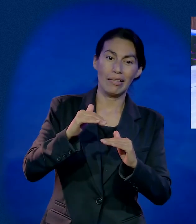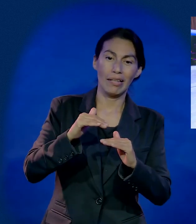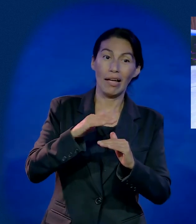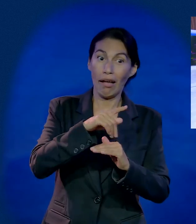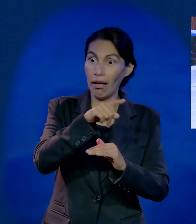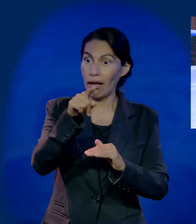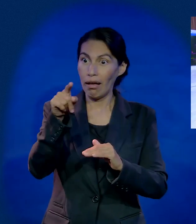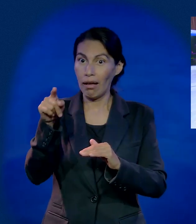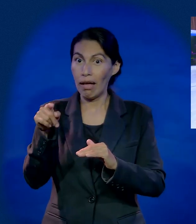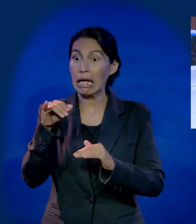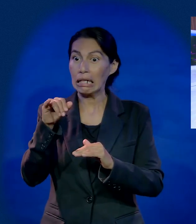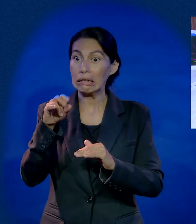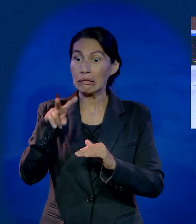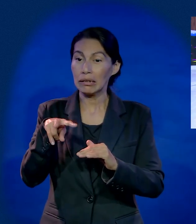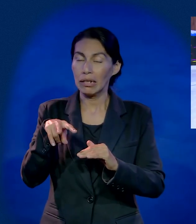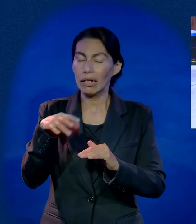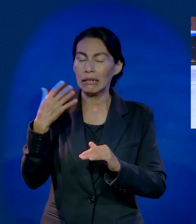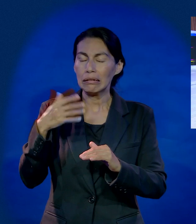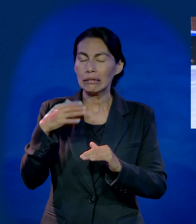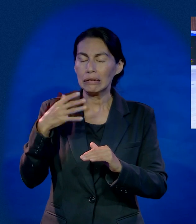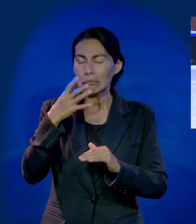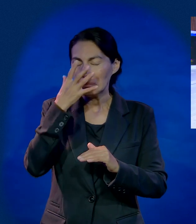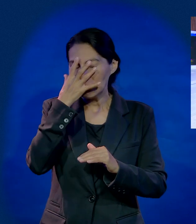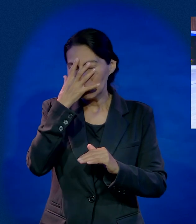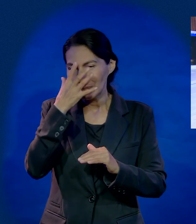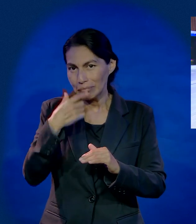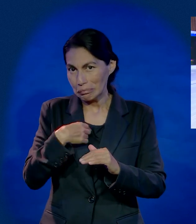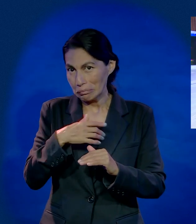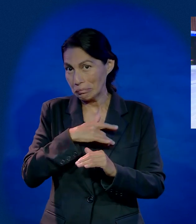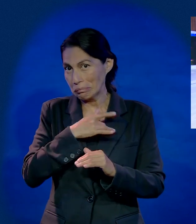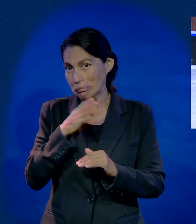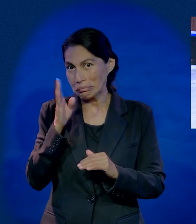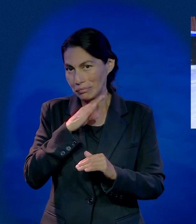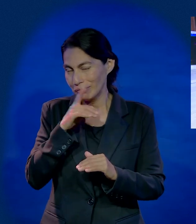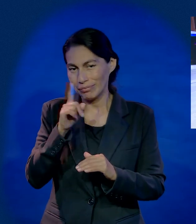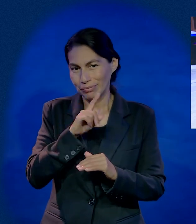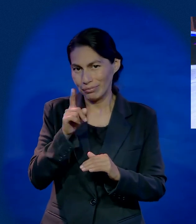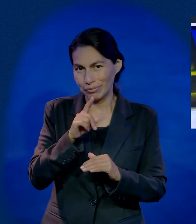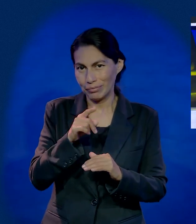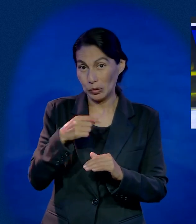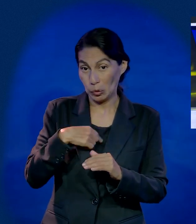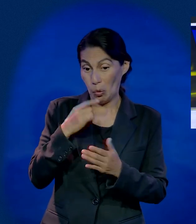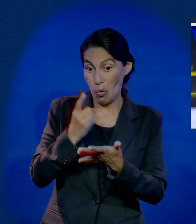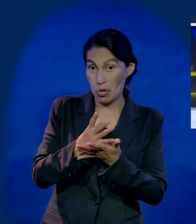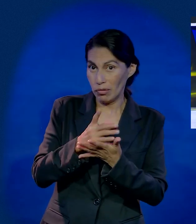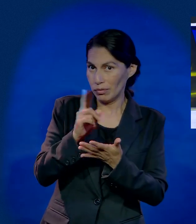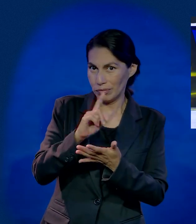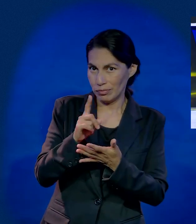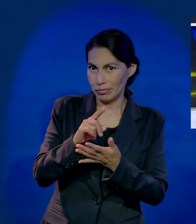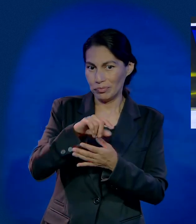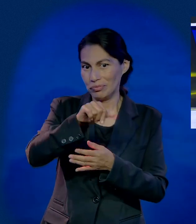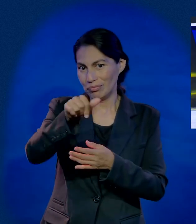Nuestra cama es alta, qué bendición, ya no me siento mal. Nuestra cama es alta, alta.